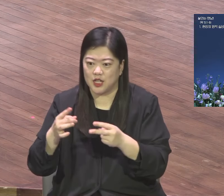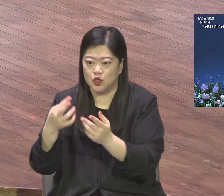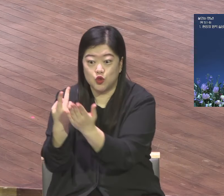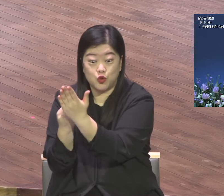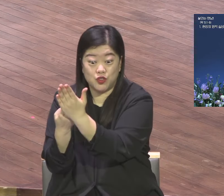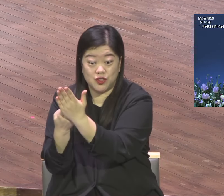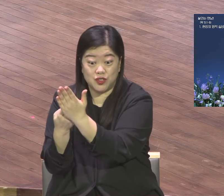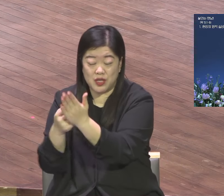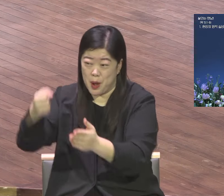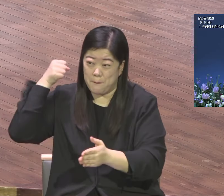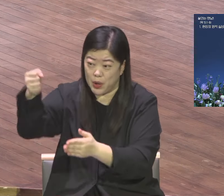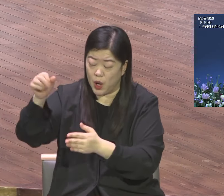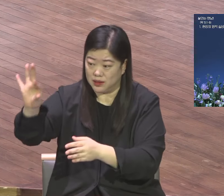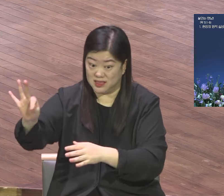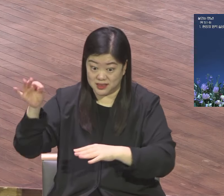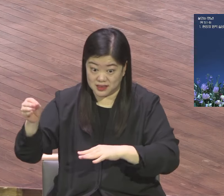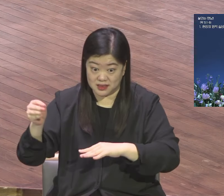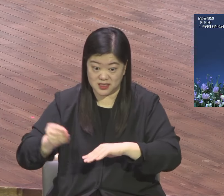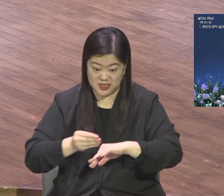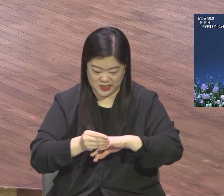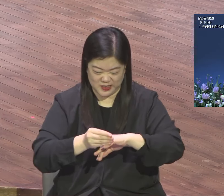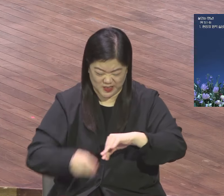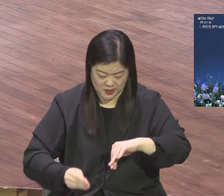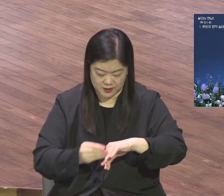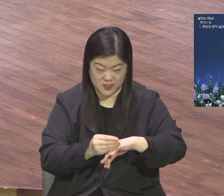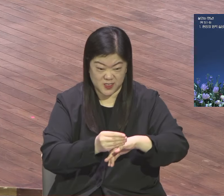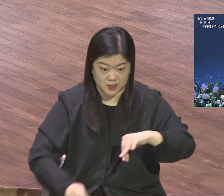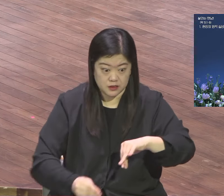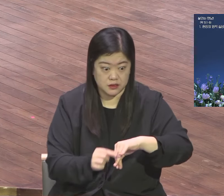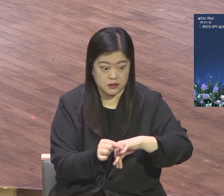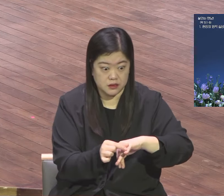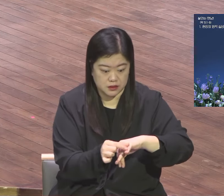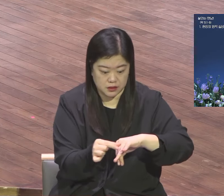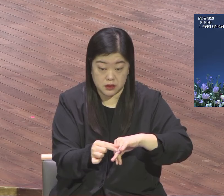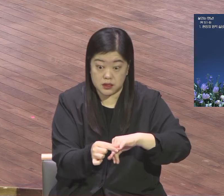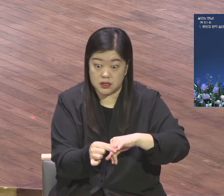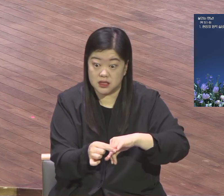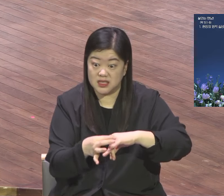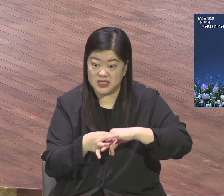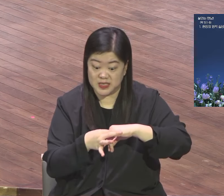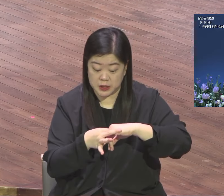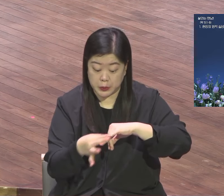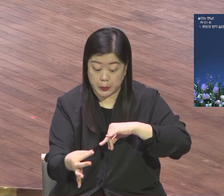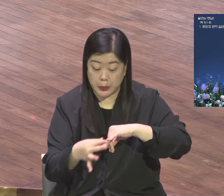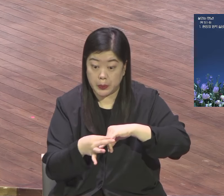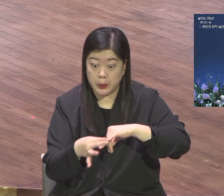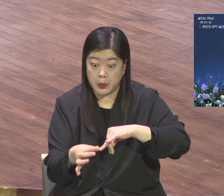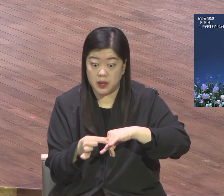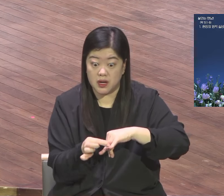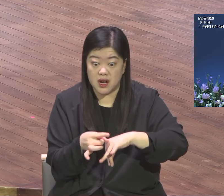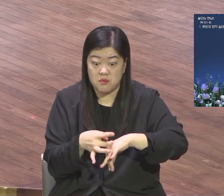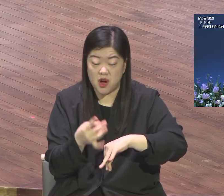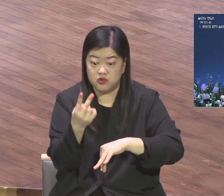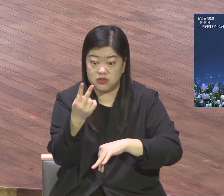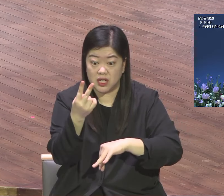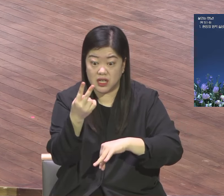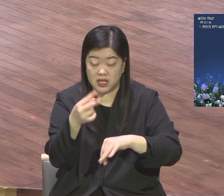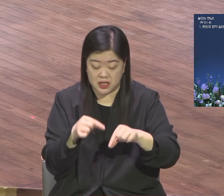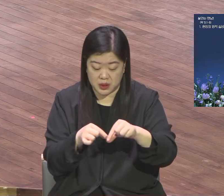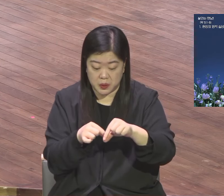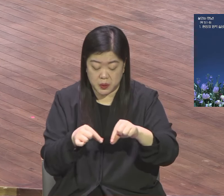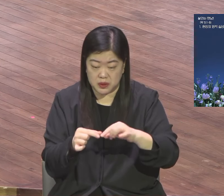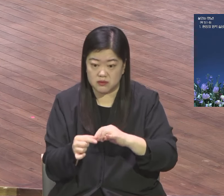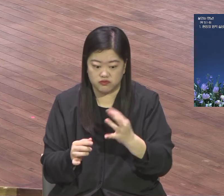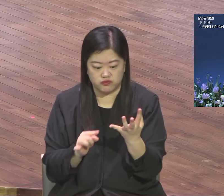뼈를 잘라가지고 넣은 거예요 지금. 얼마나 아프겠어요. 이 뼈가 지금 빼냈는데 두 개를 아무렇지도 않아요. 아